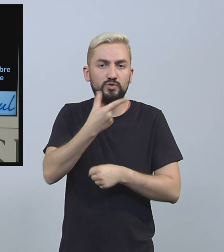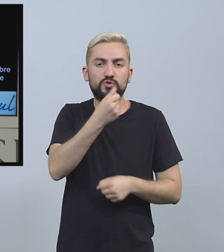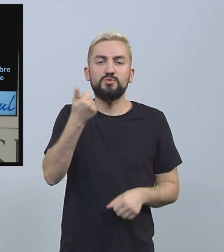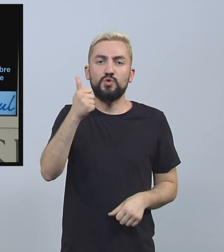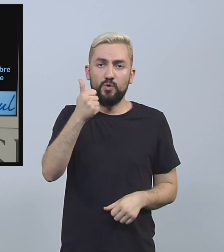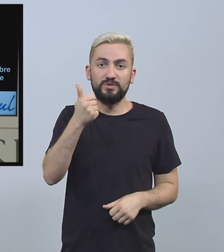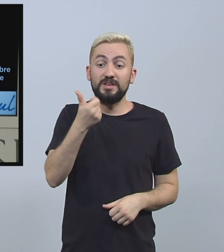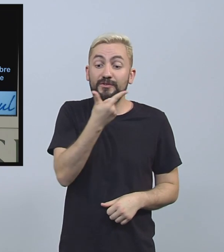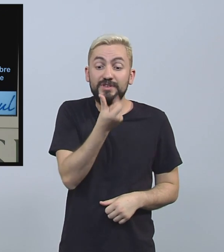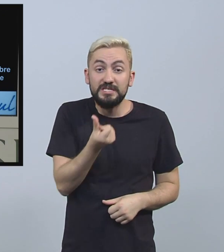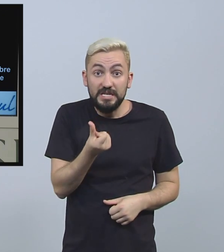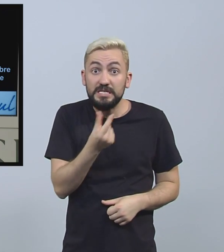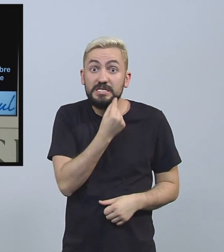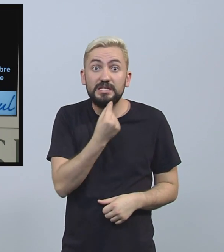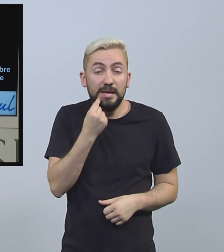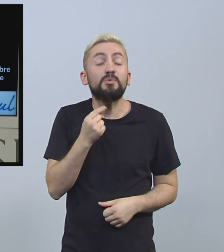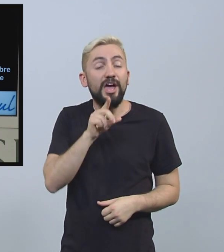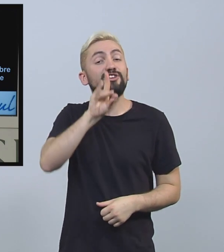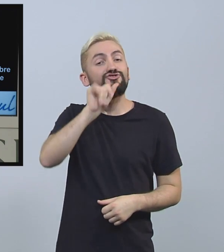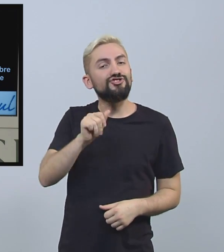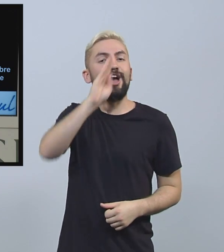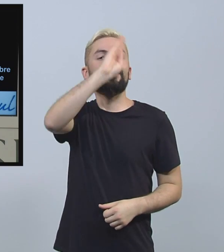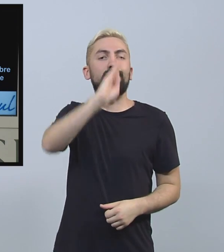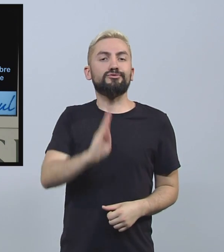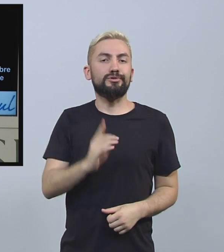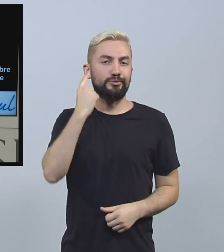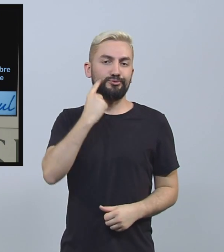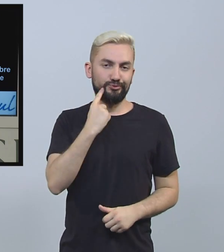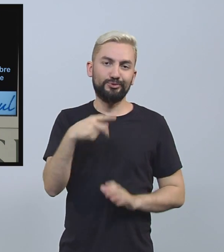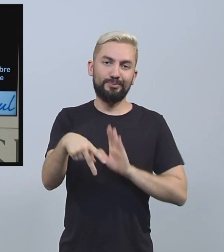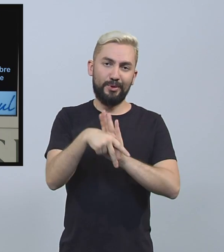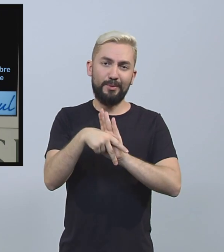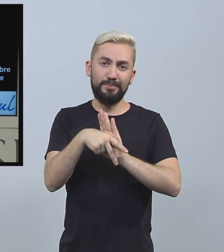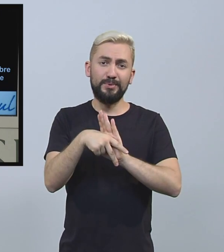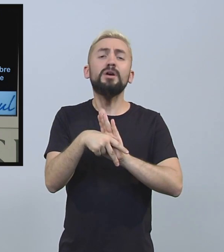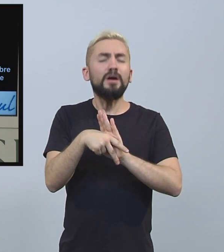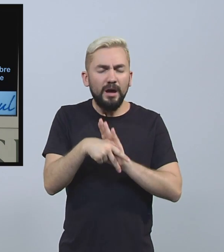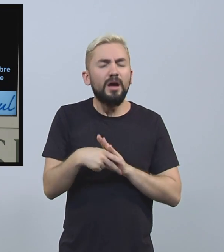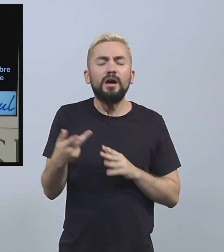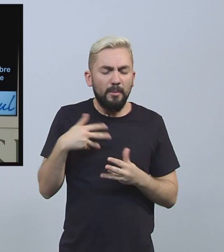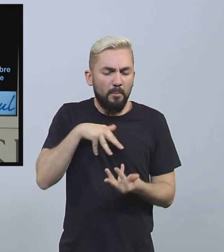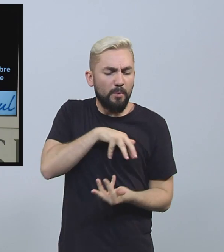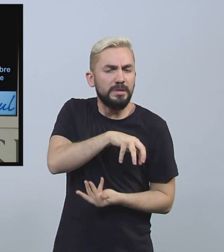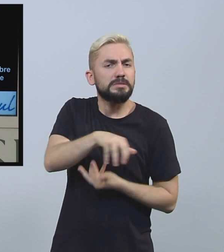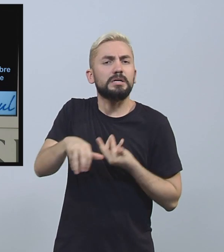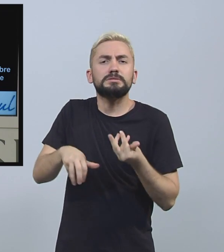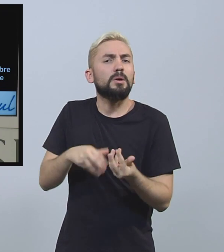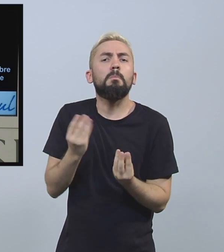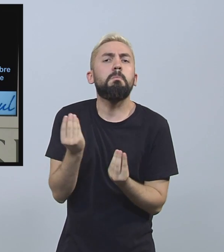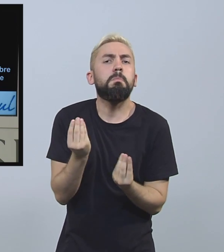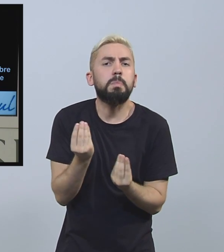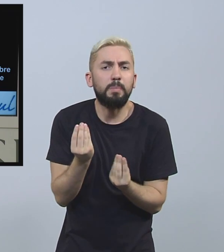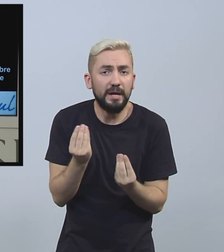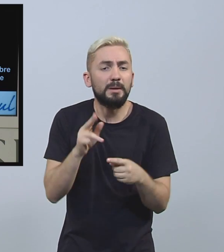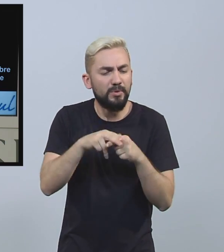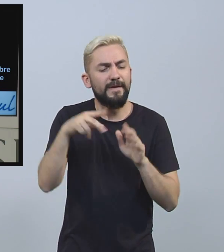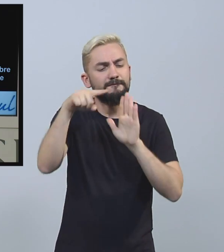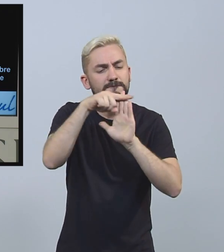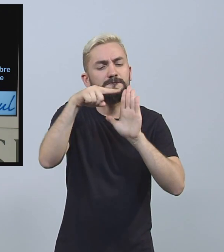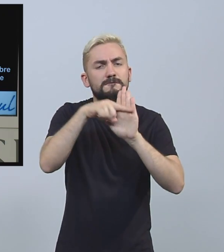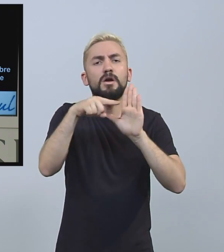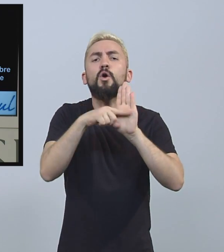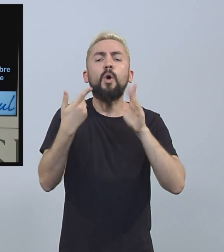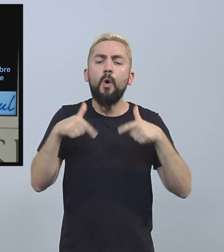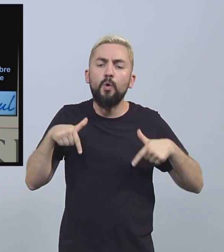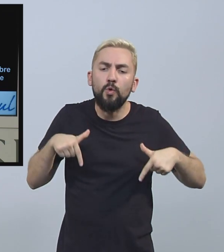Dia Nacional do Surdo. O objetivo dessa mobilização era justamente fincar as lutas e as emendas